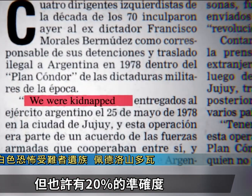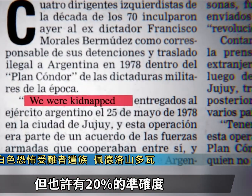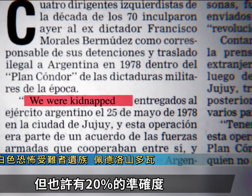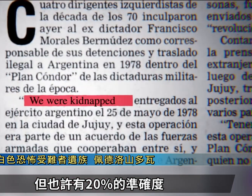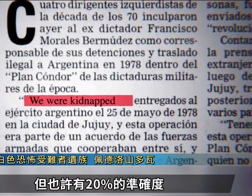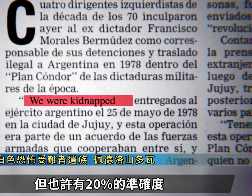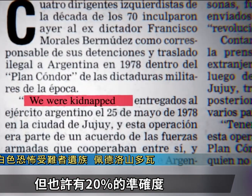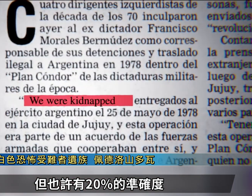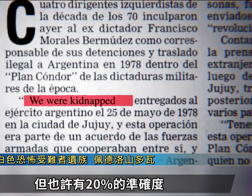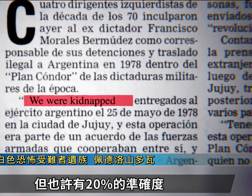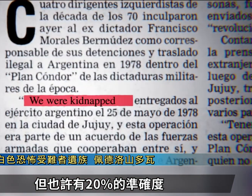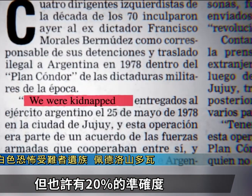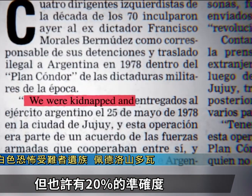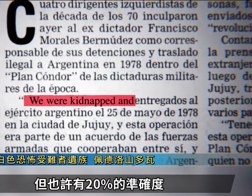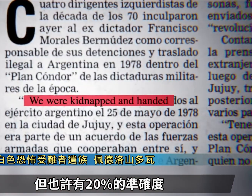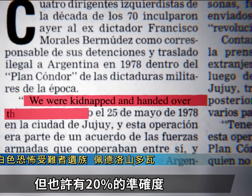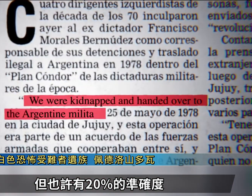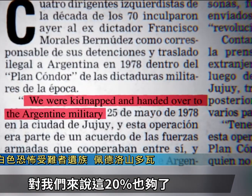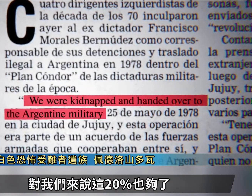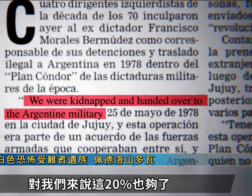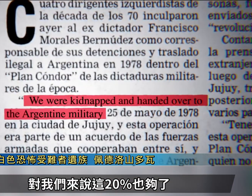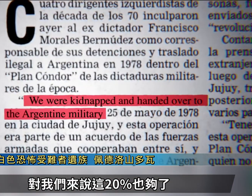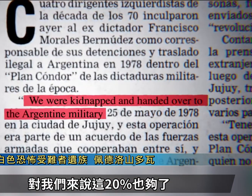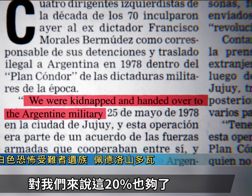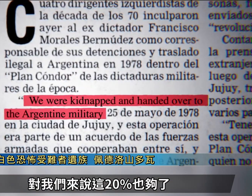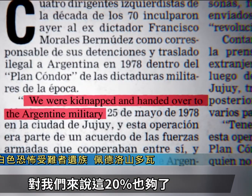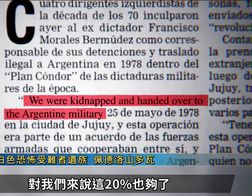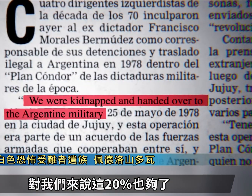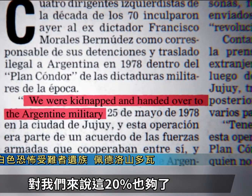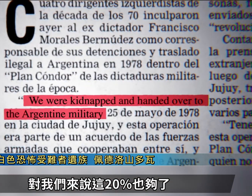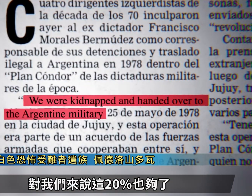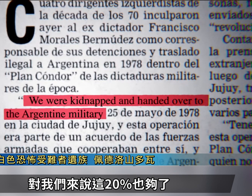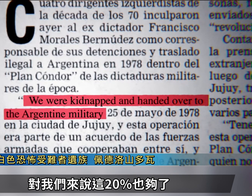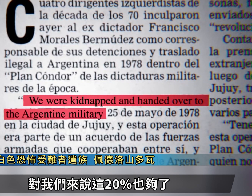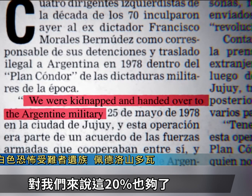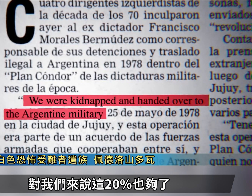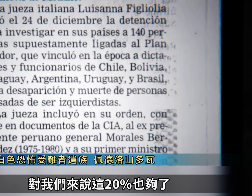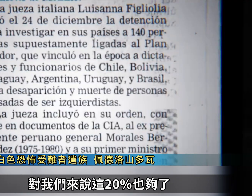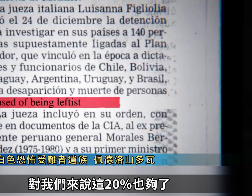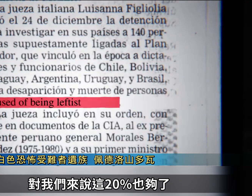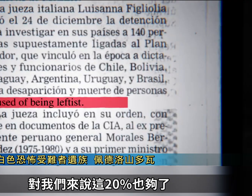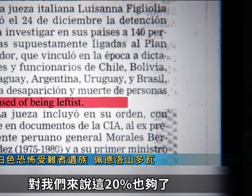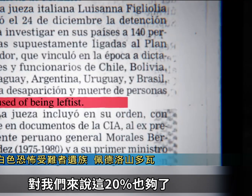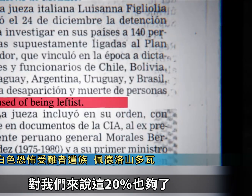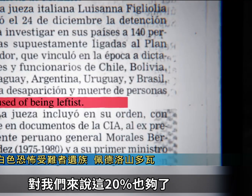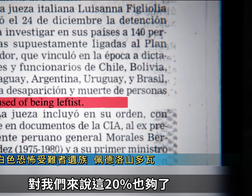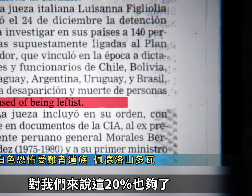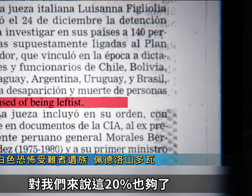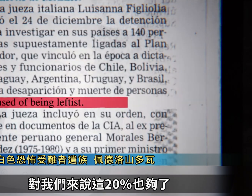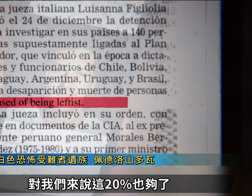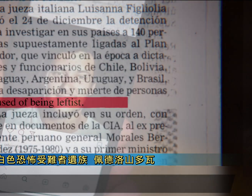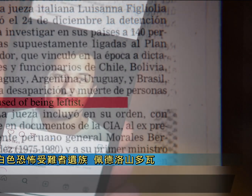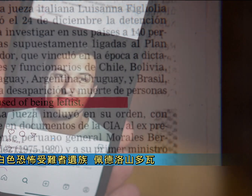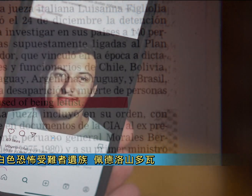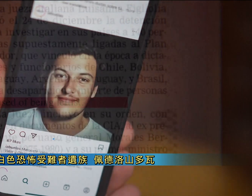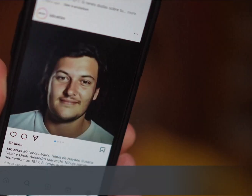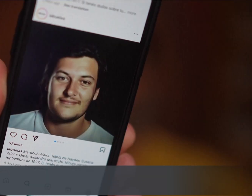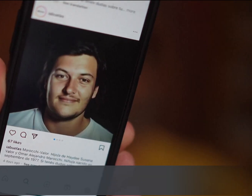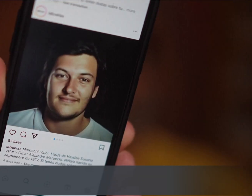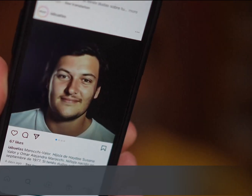un 20%, y ese 20% es lo que nosotros necesitamos. ¿Qué es lo que necesitamos? 巴洛斯指出，他